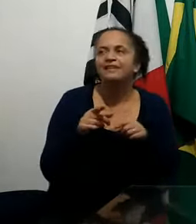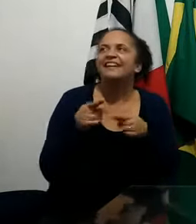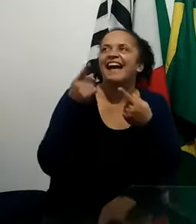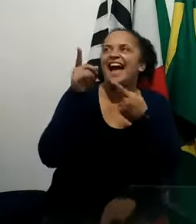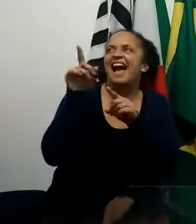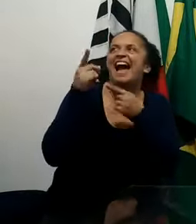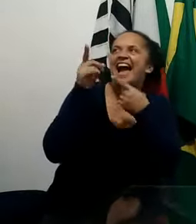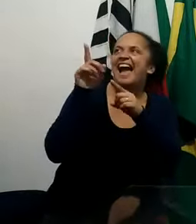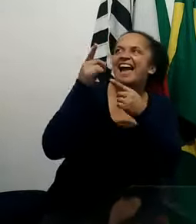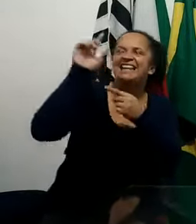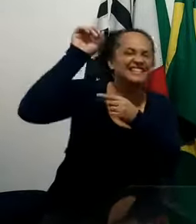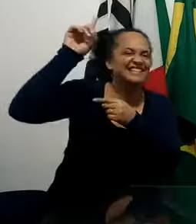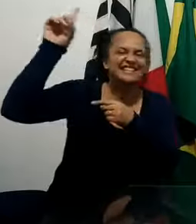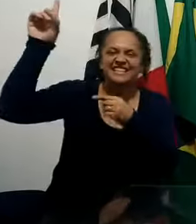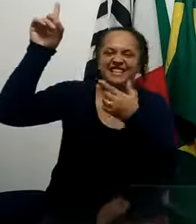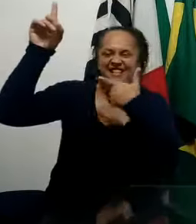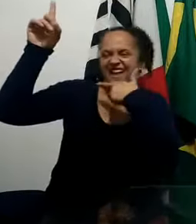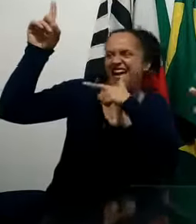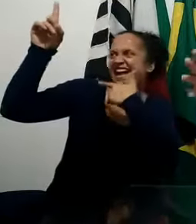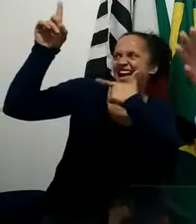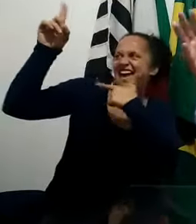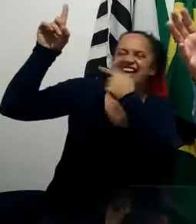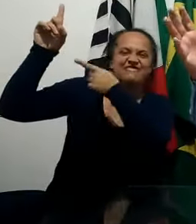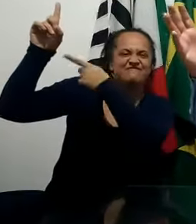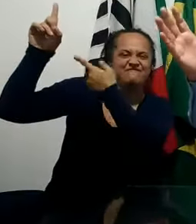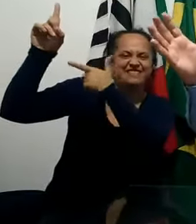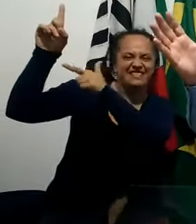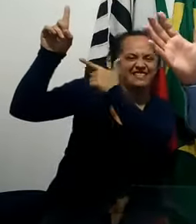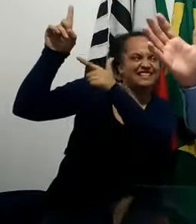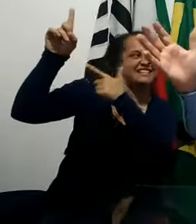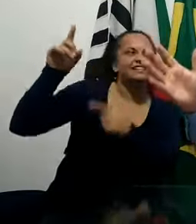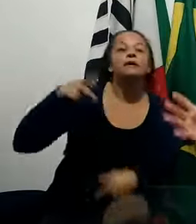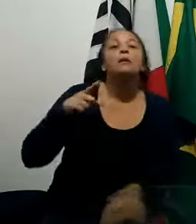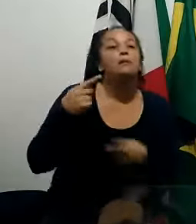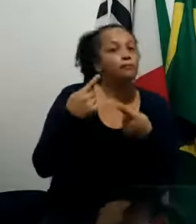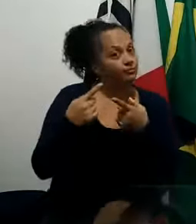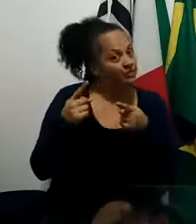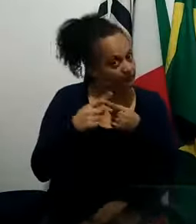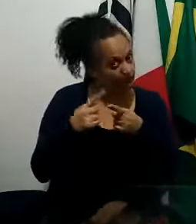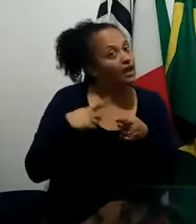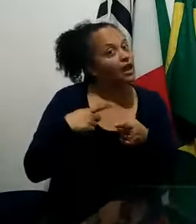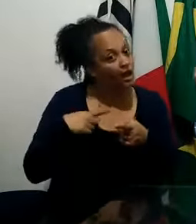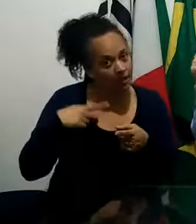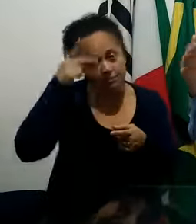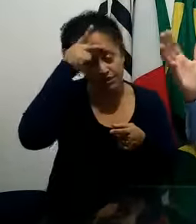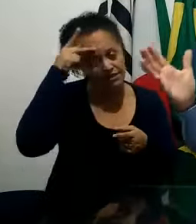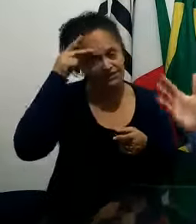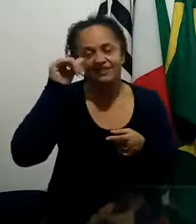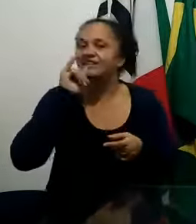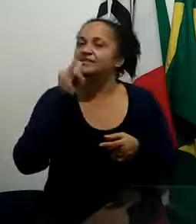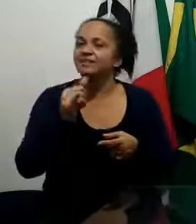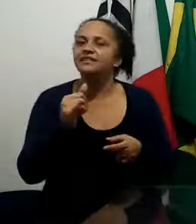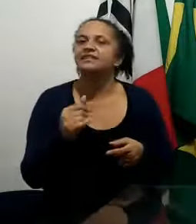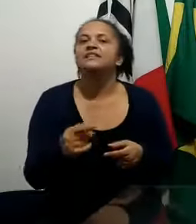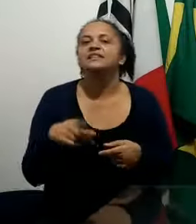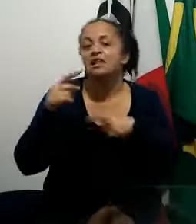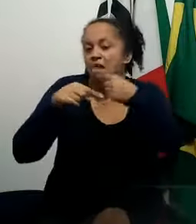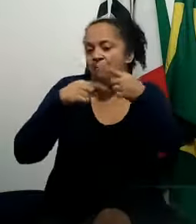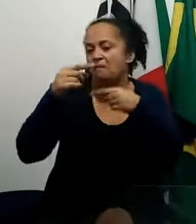Deus. Por isso tem gente dizendo, depois dessa pandemia do coronavírus, as pessoas vão melhorar. Não vão,